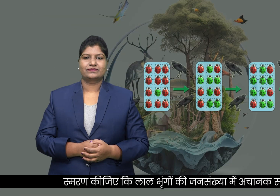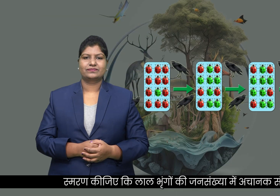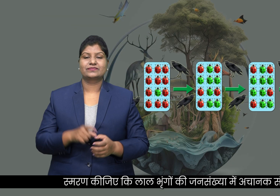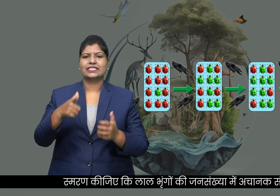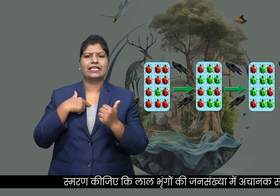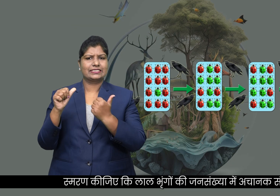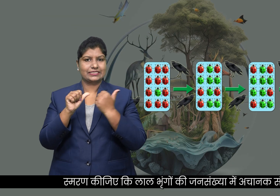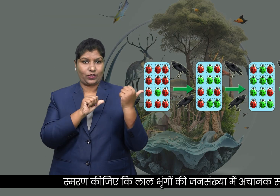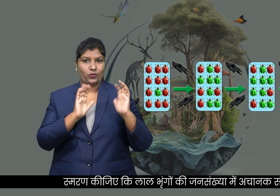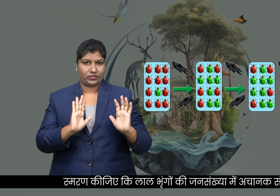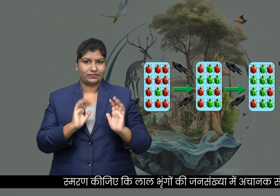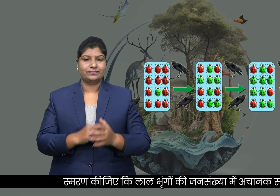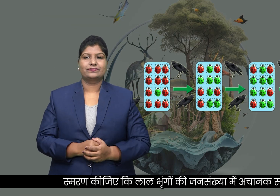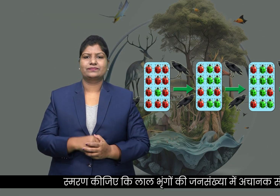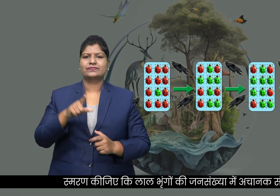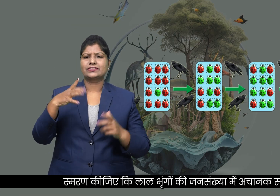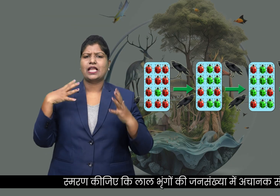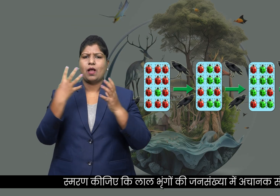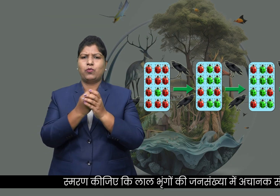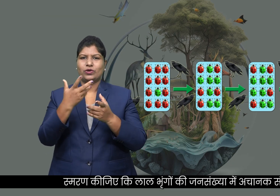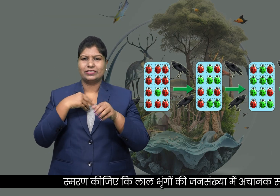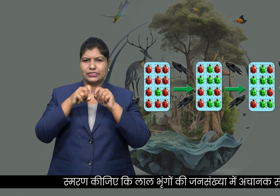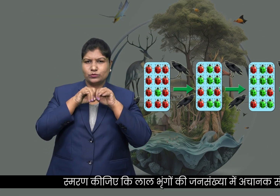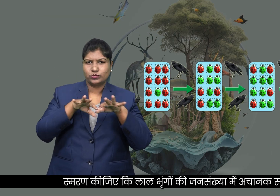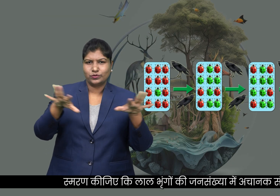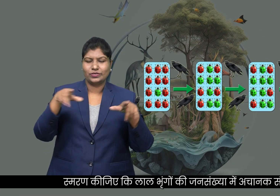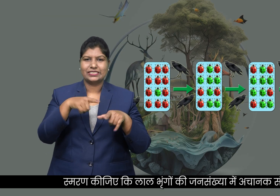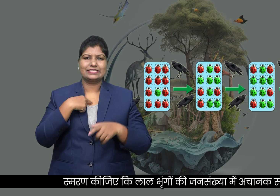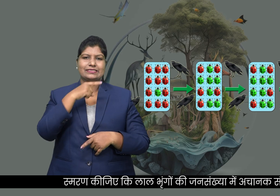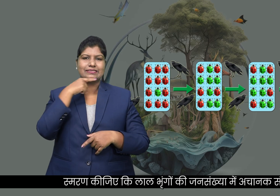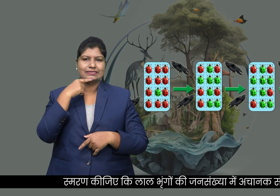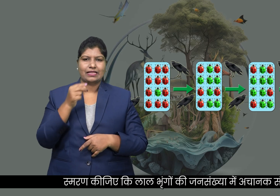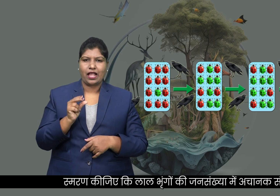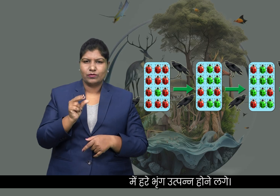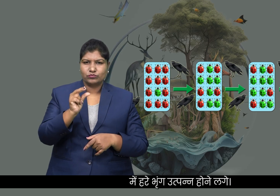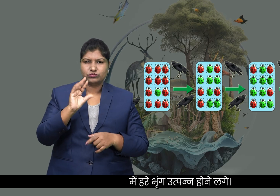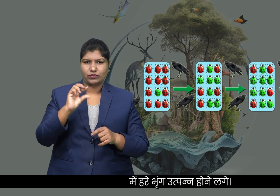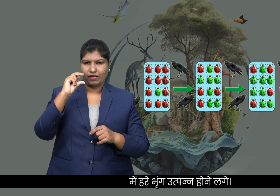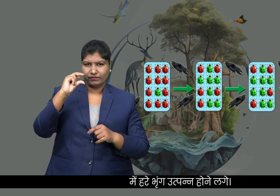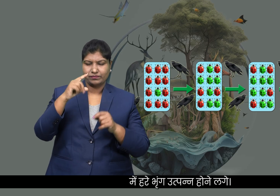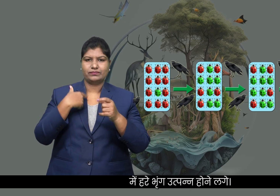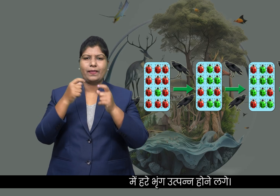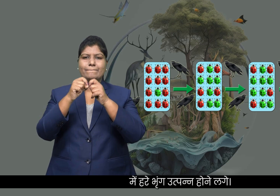स्मरण कीजिए कि लाल भृंगों की जनसंख्या में अचानक संतति में हरे भृंग उत्पन्न होने